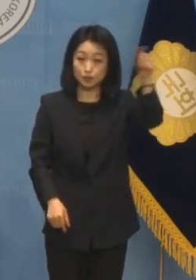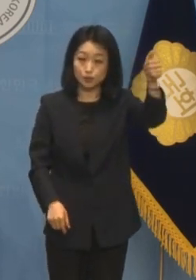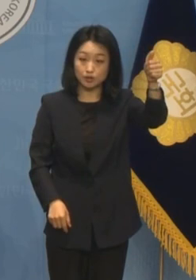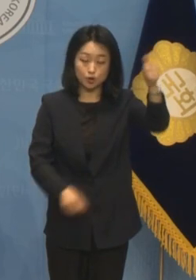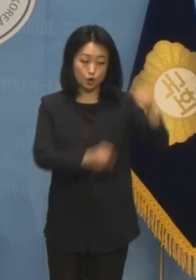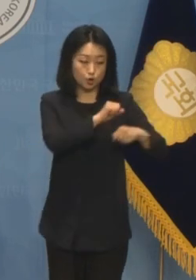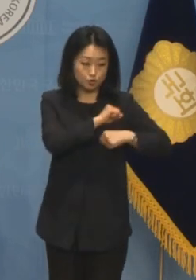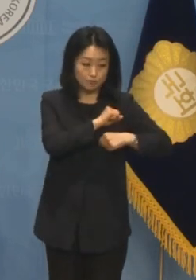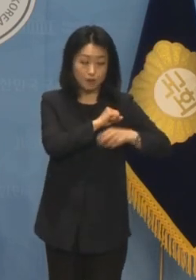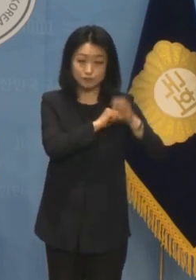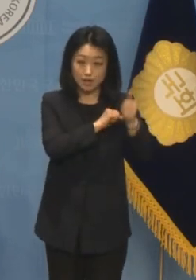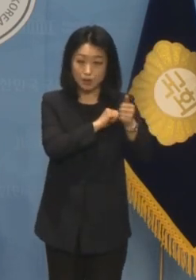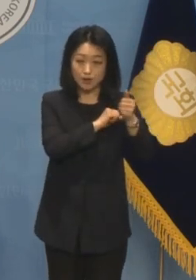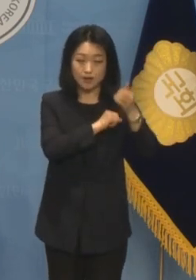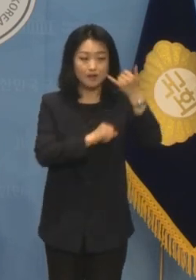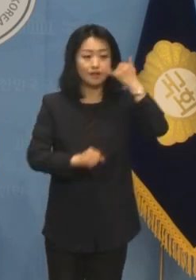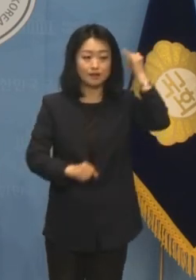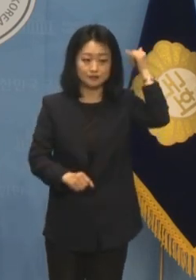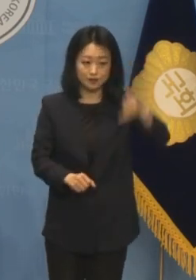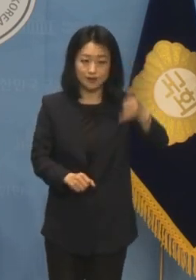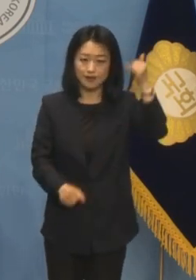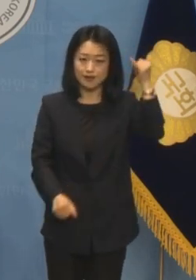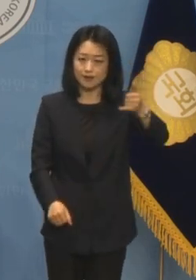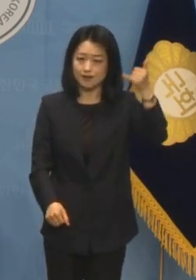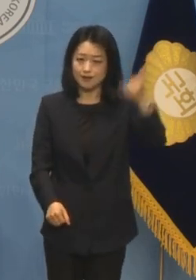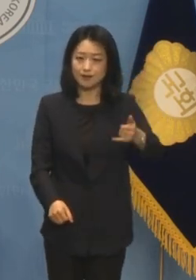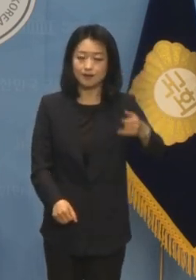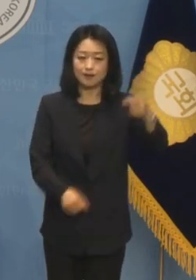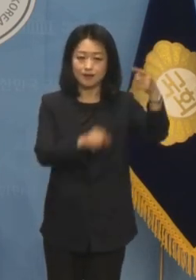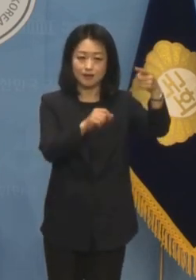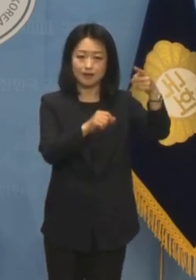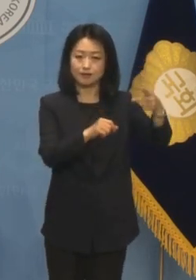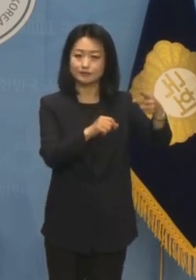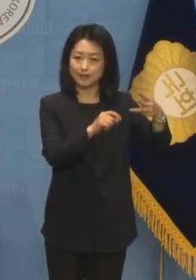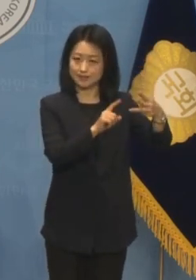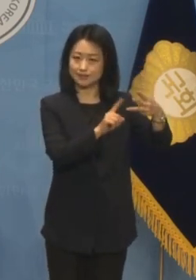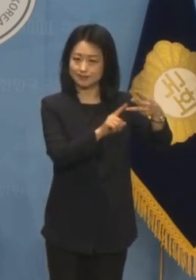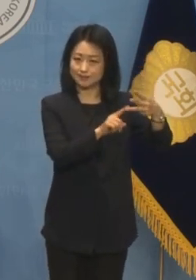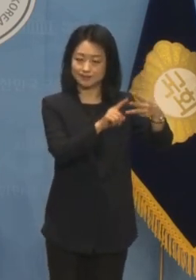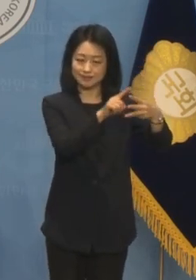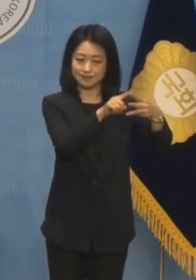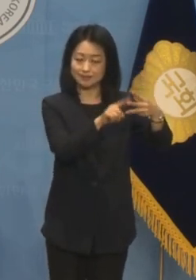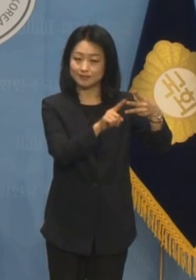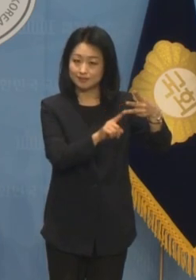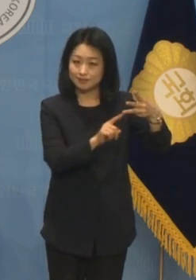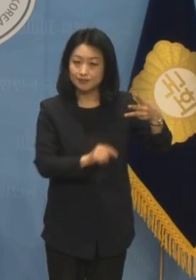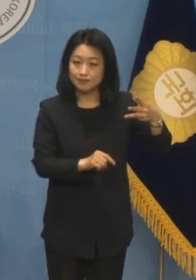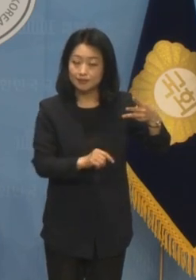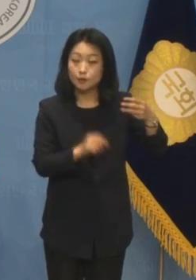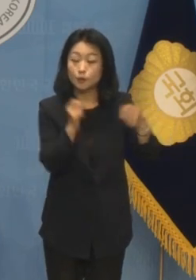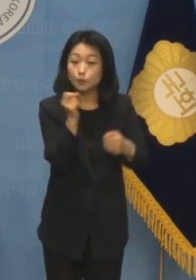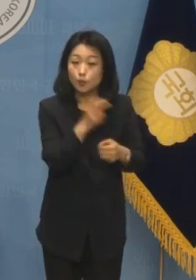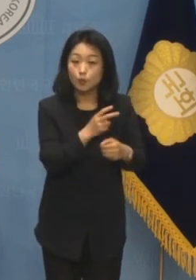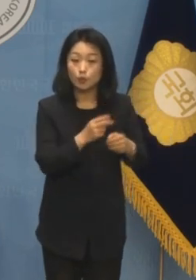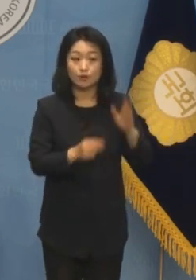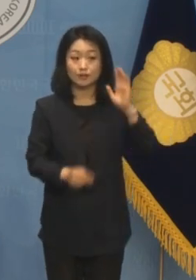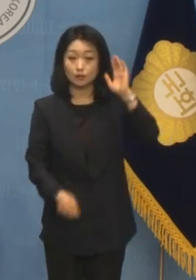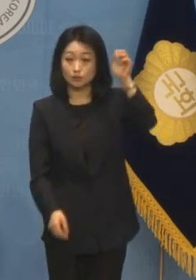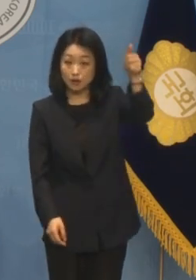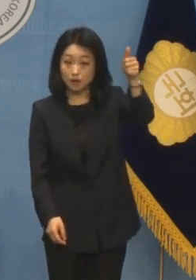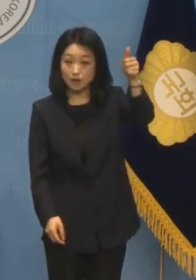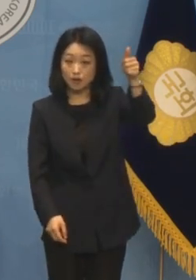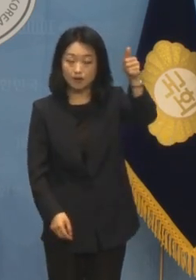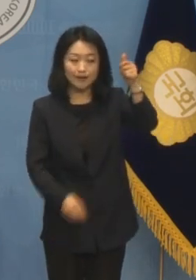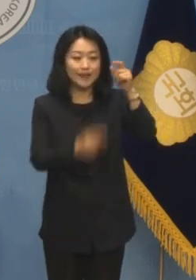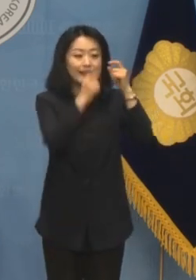장관과 3차례 통화했던 것으로 드러났습니다. 심지어 윤 대통령은